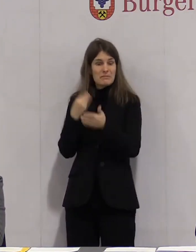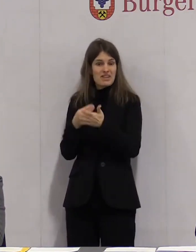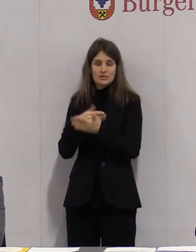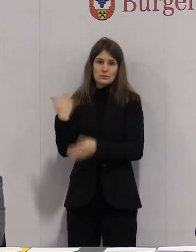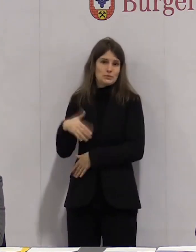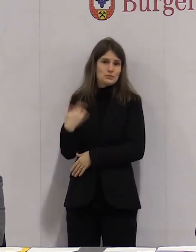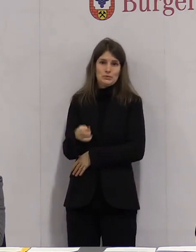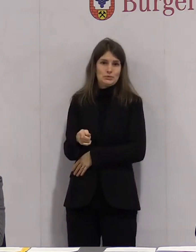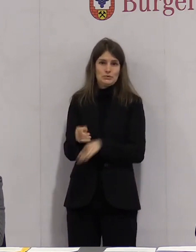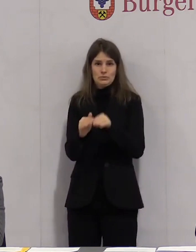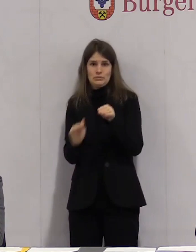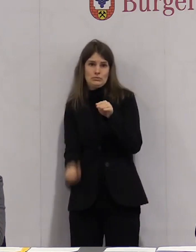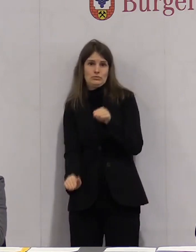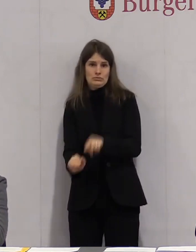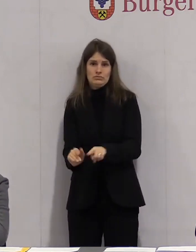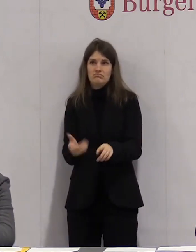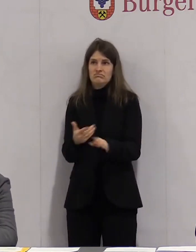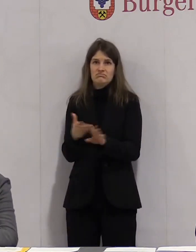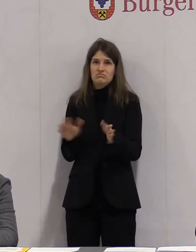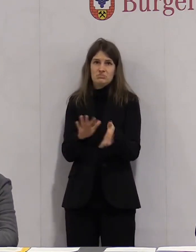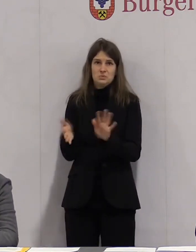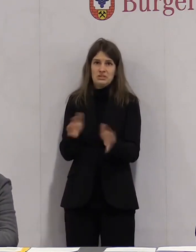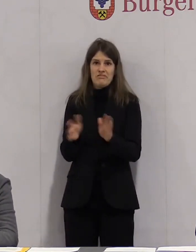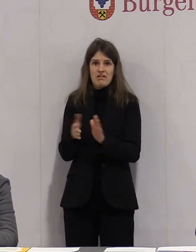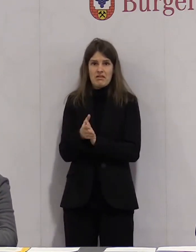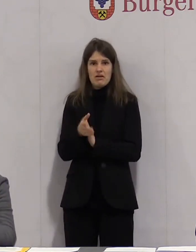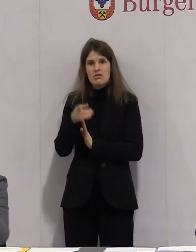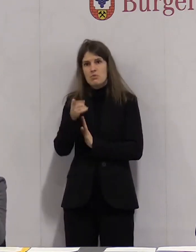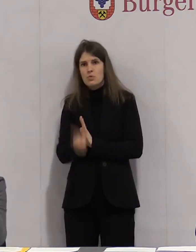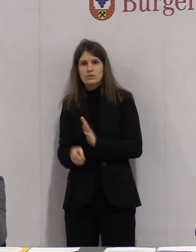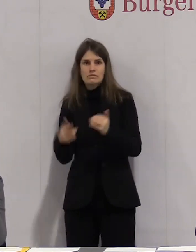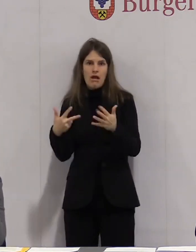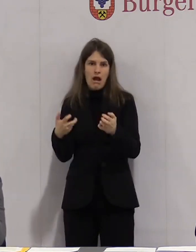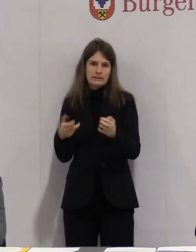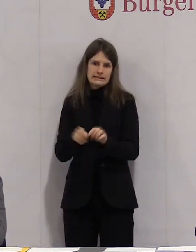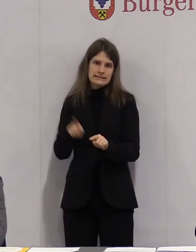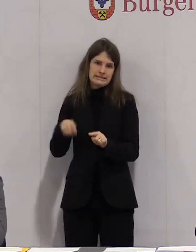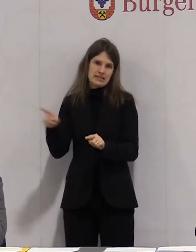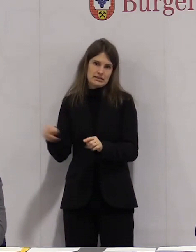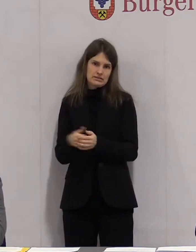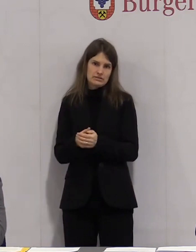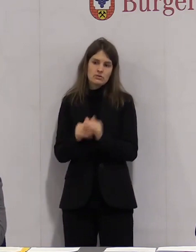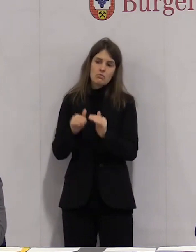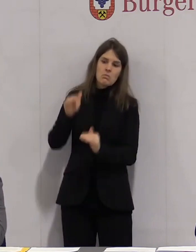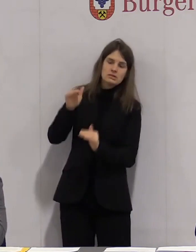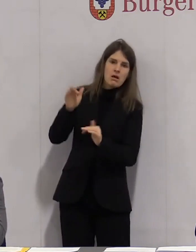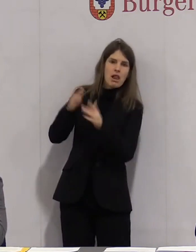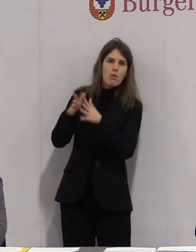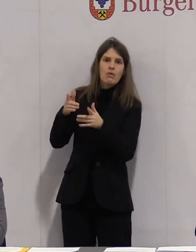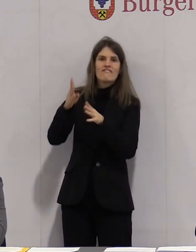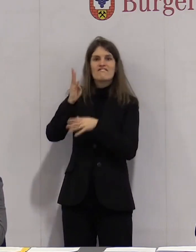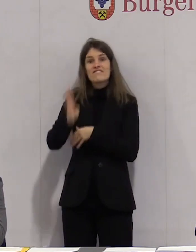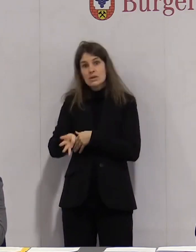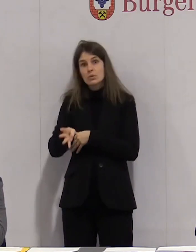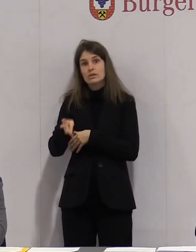im untersten bereich bei etwas mehr als 180 liegen und im oberen bereich bei